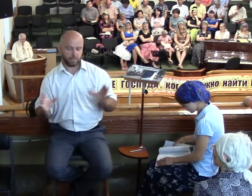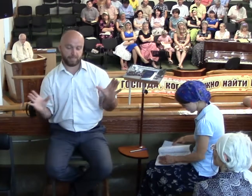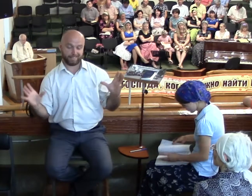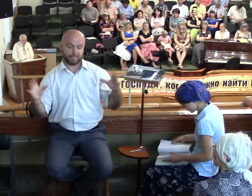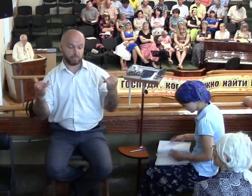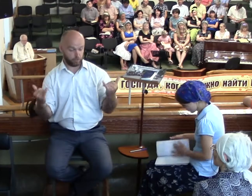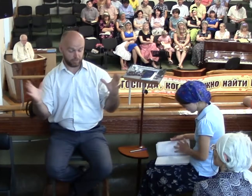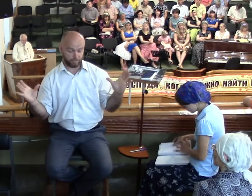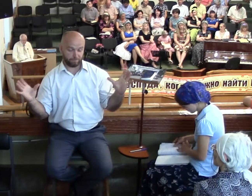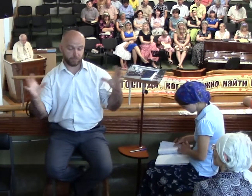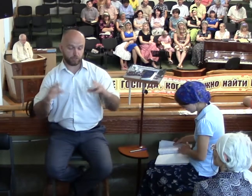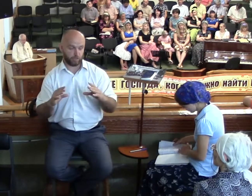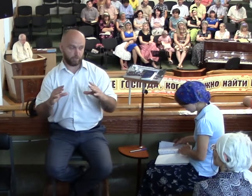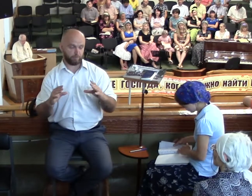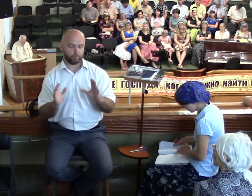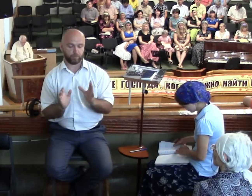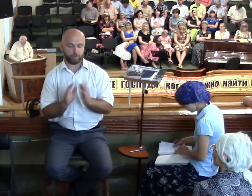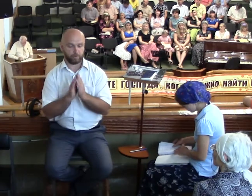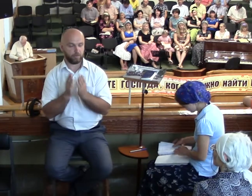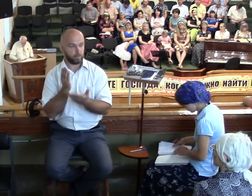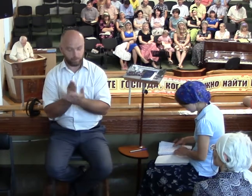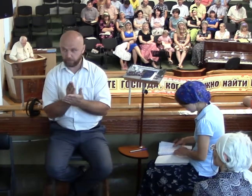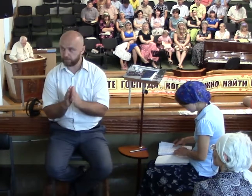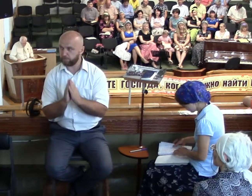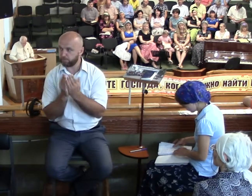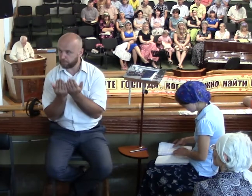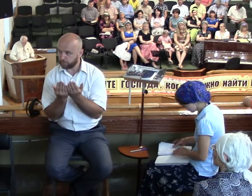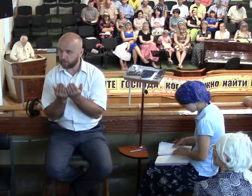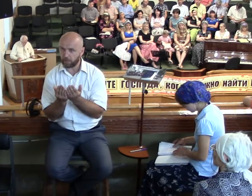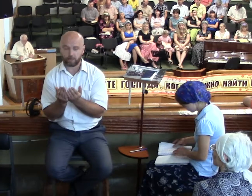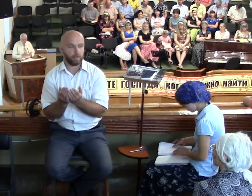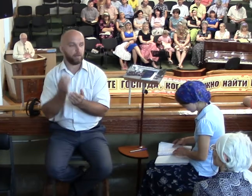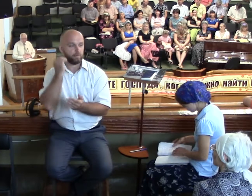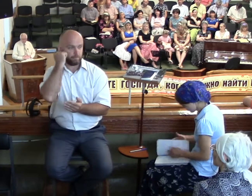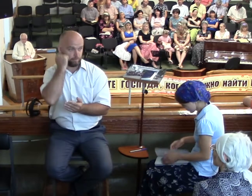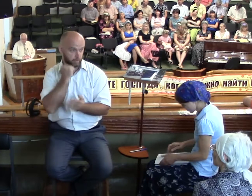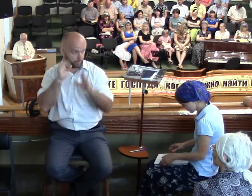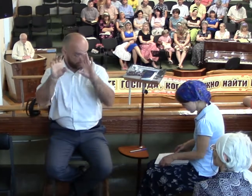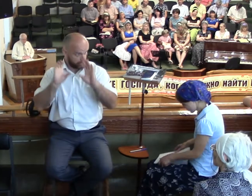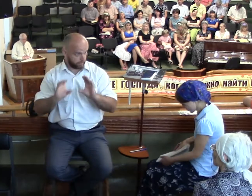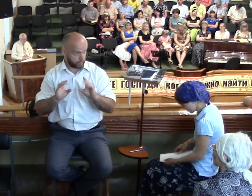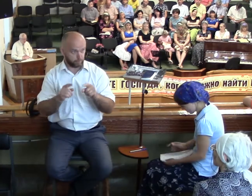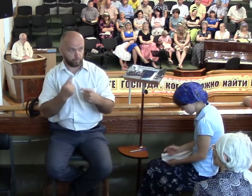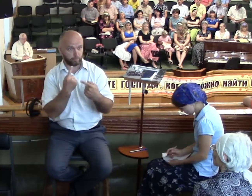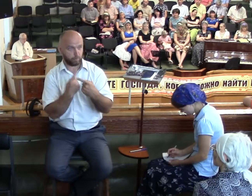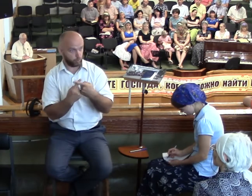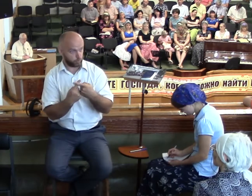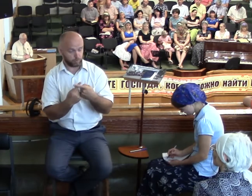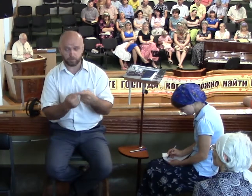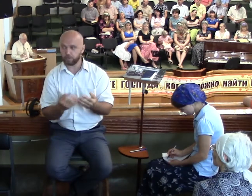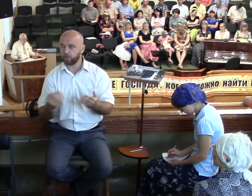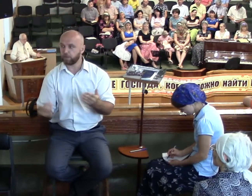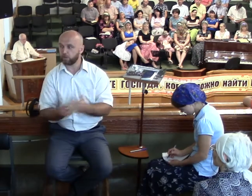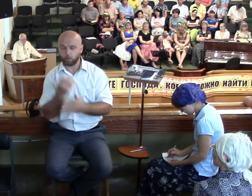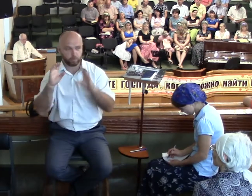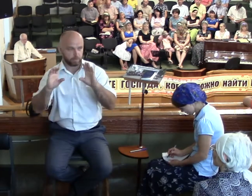Друзья, это очень древняя книга, и эта книга очень правдивая, очень точная. Когда